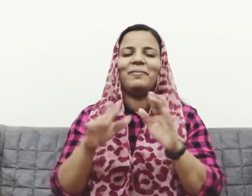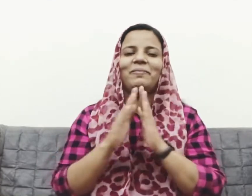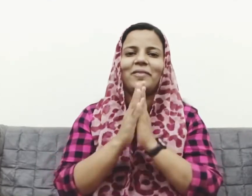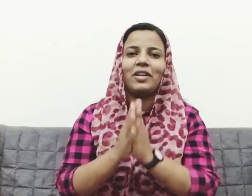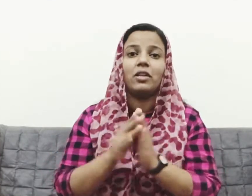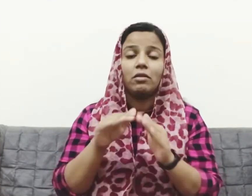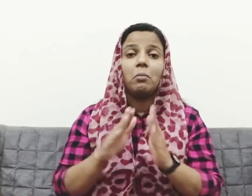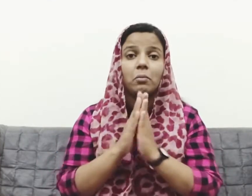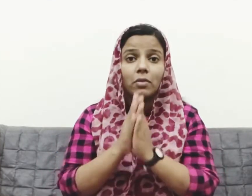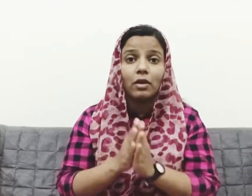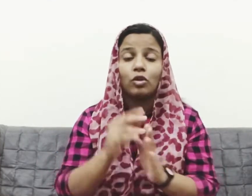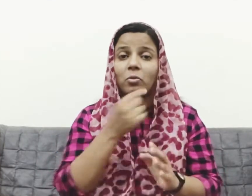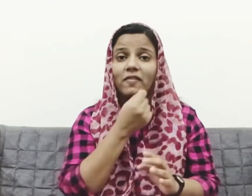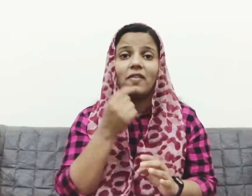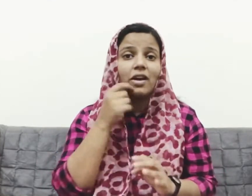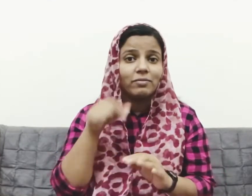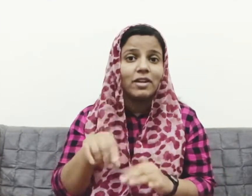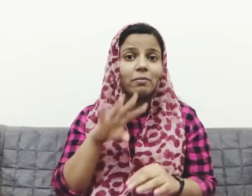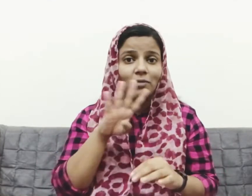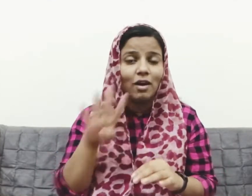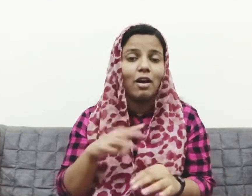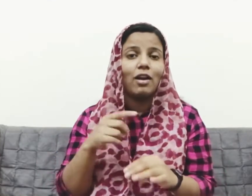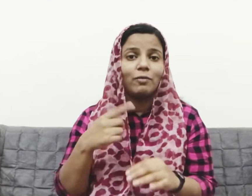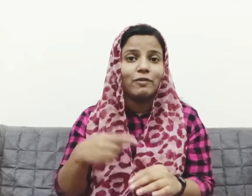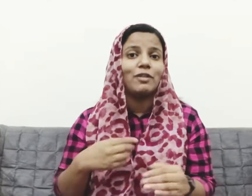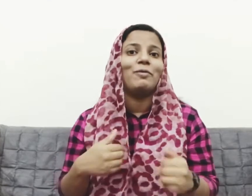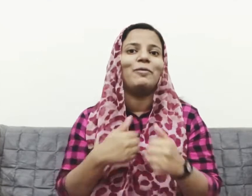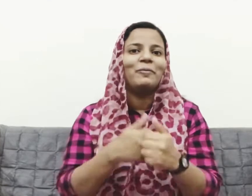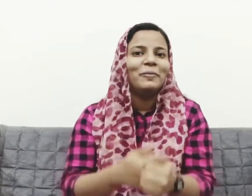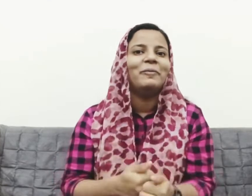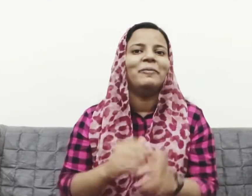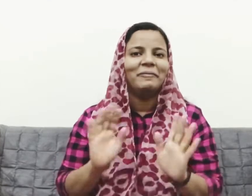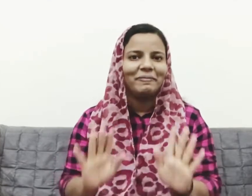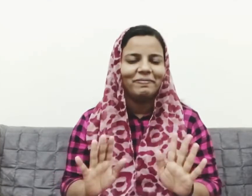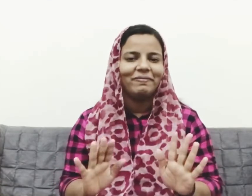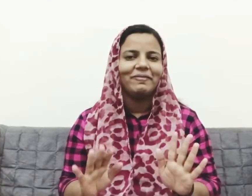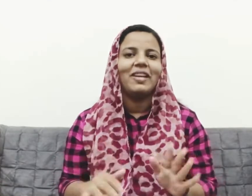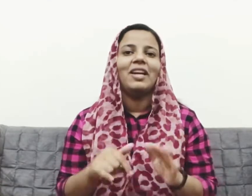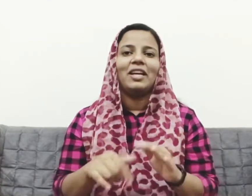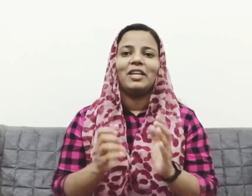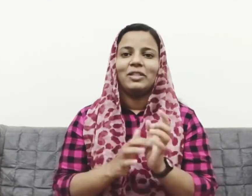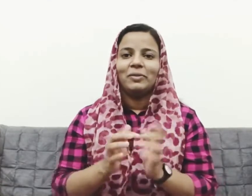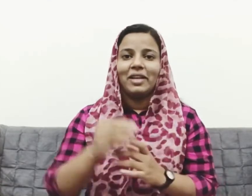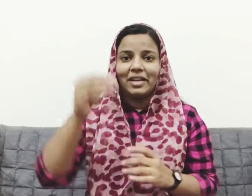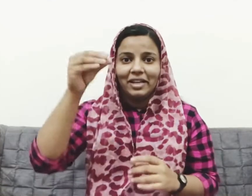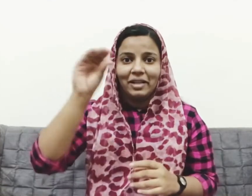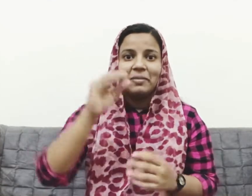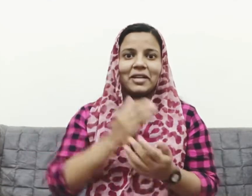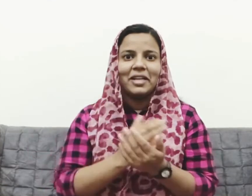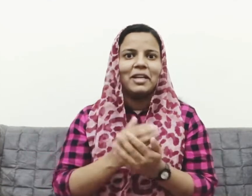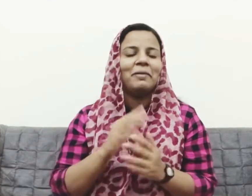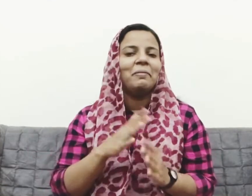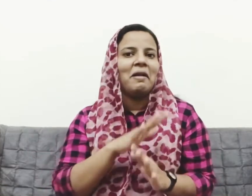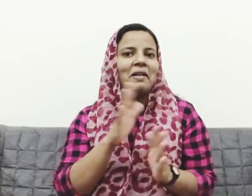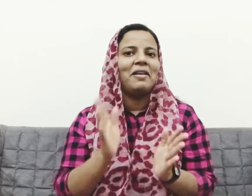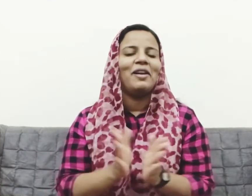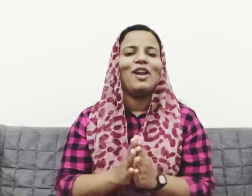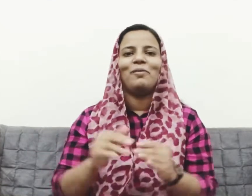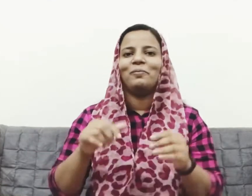ശ്രദ്ധിച്ചാട്ടെ, നമ്മുടെ പ്രാർത്ഥനയുടെ ഉപവാസത്തിൻ്റെ നാലാമത്തെ ദിവസത്തിലേക്ക് കർത്താവ് നമ്മളെ കൂട്ടിക്കൊണ്ടുവന്നിരിക്കുകയാണ്. കർത്താവിൻ്റെ കൃപയാൽ വളരെ അനുഗ്രഹമായി മുൻപോട്ട് പോയിക്കൊണ്ടിരിക്കുന്നു.